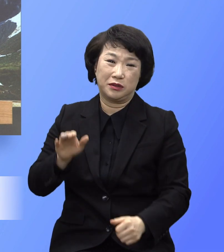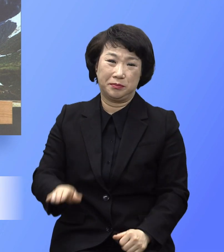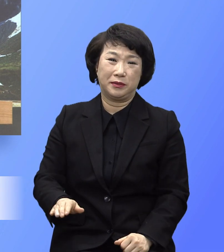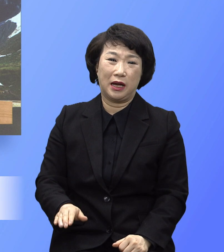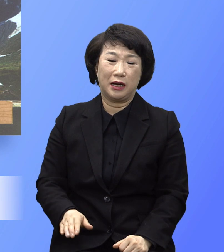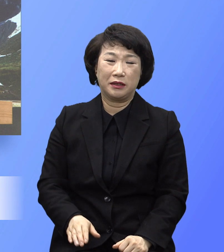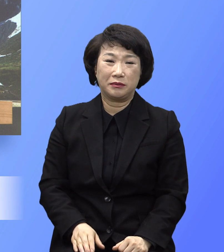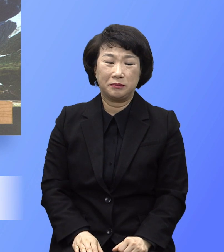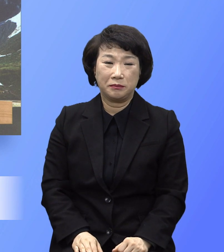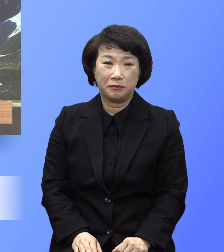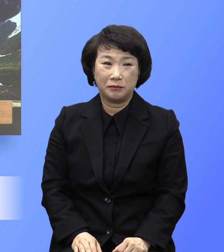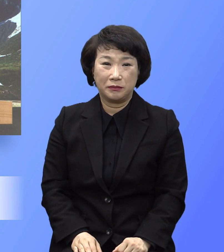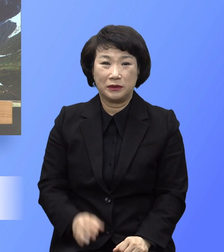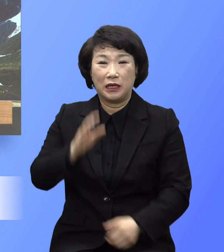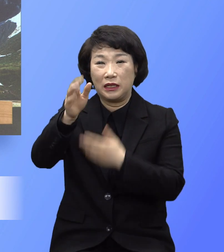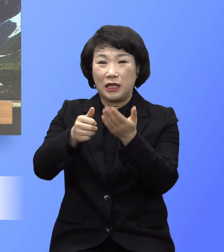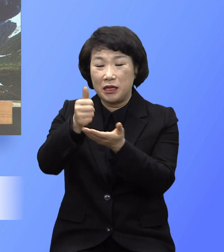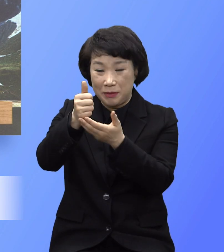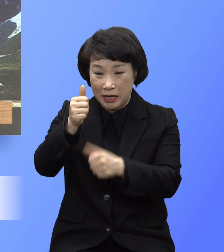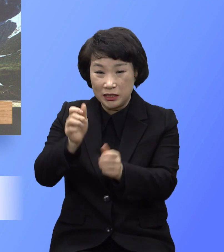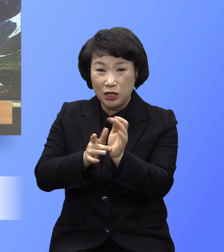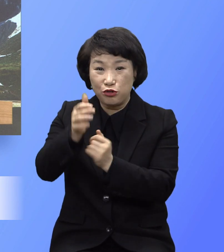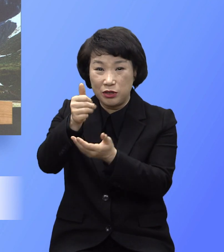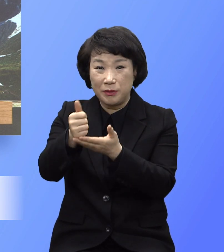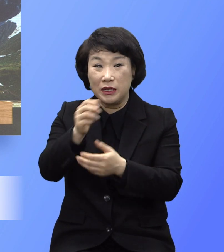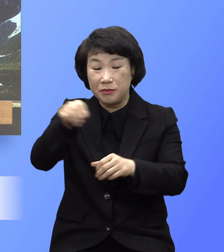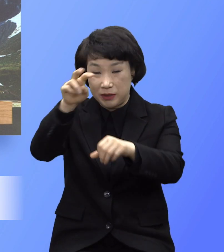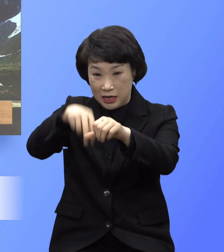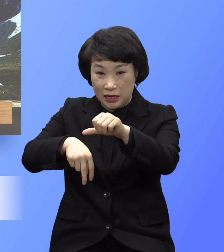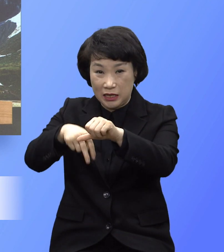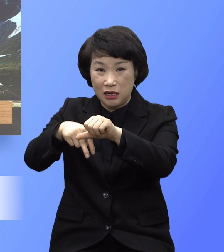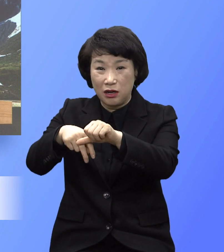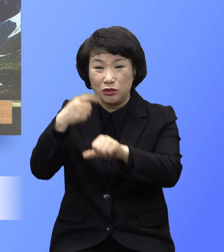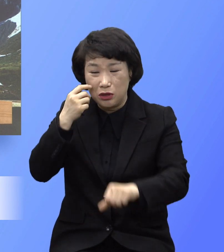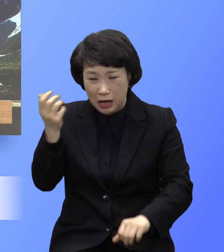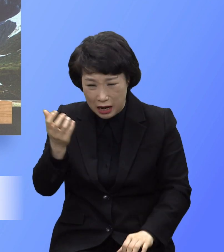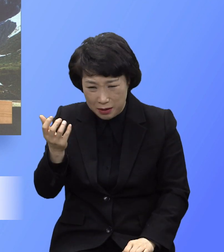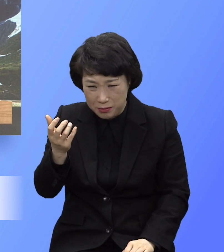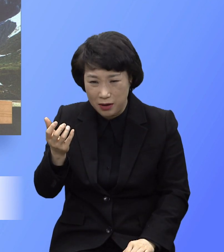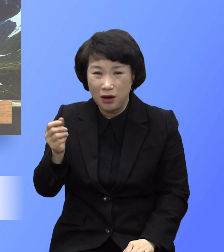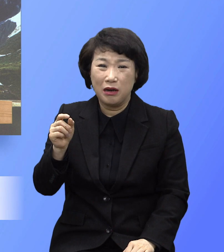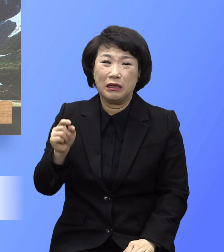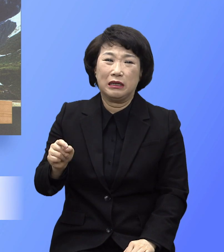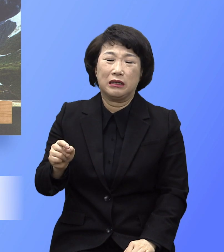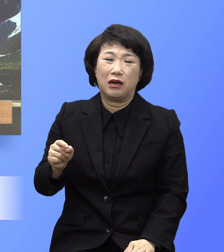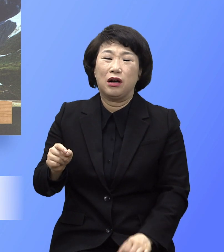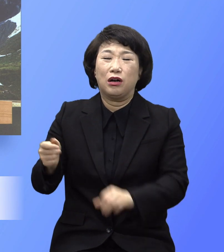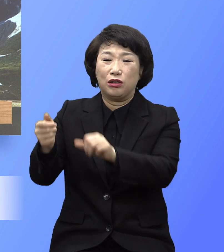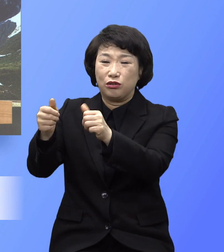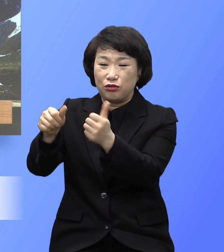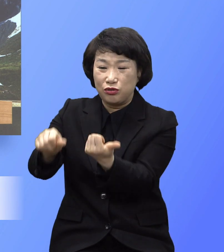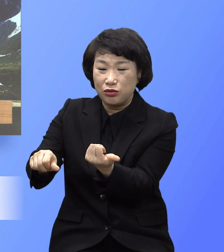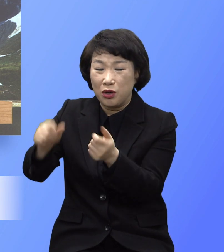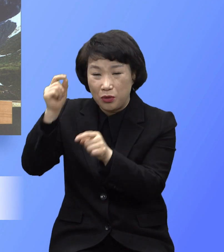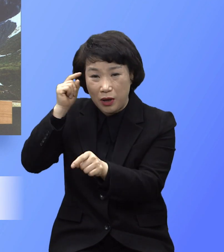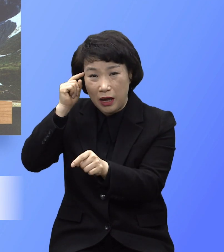말입니다. 하나님의 아들 예수께서 십자가에서 처절하고 잔인하게